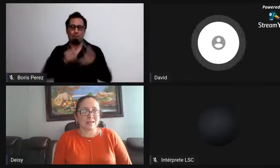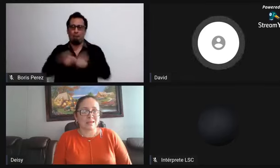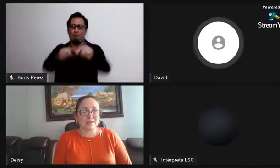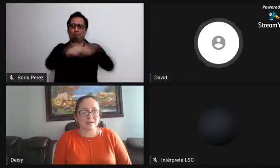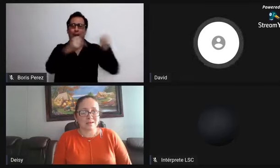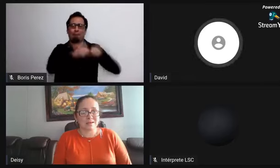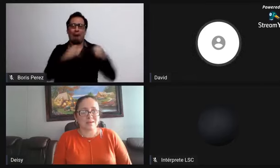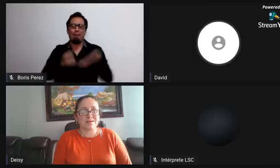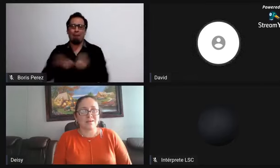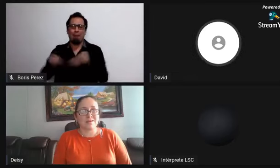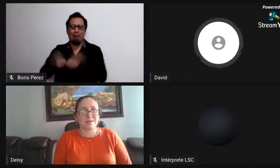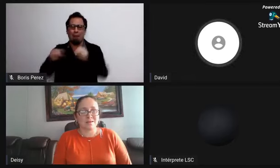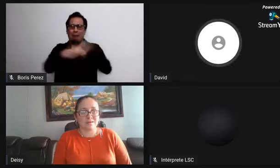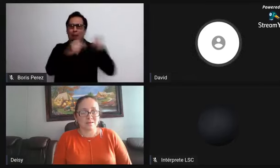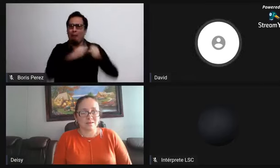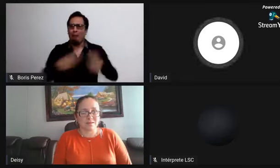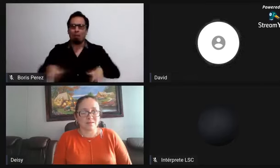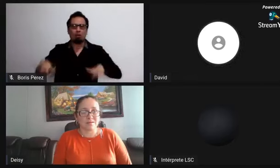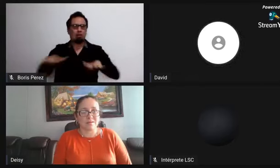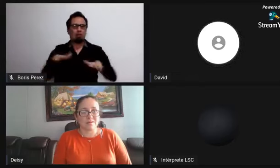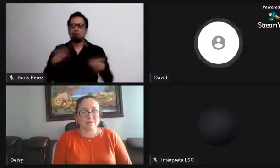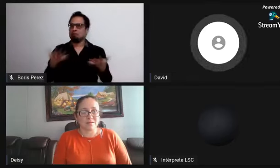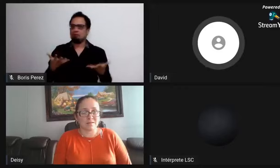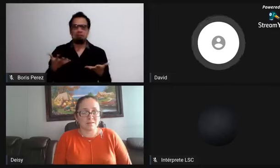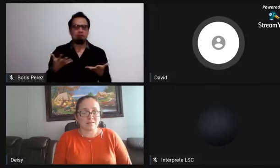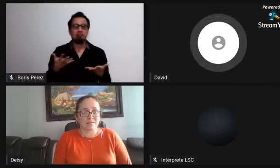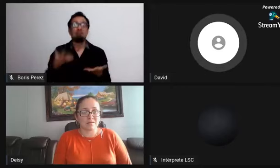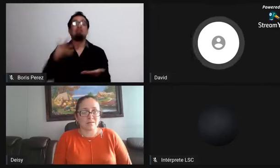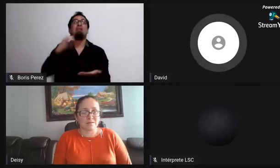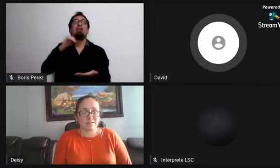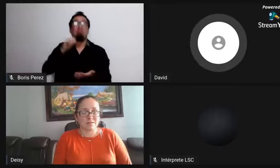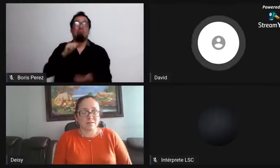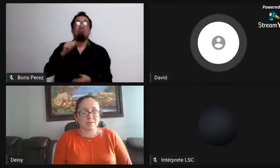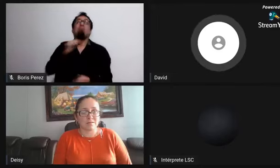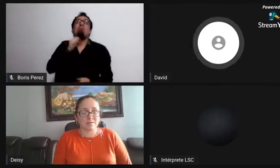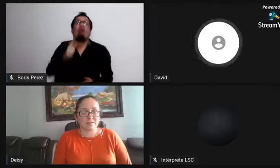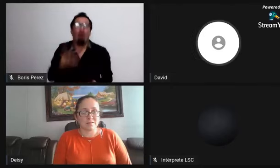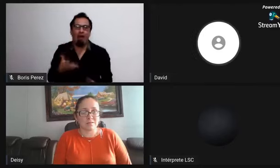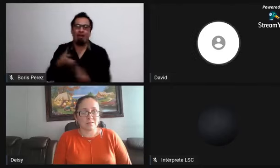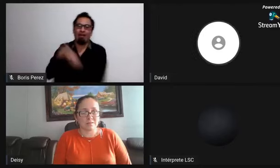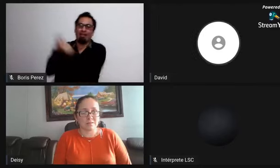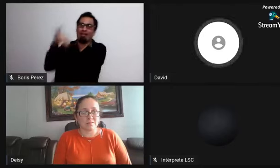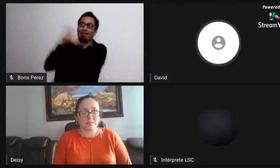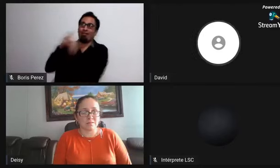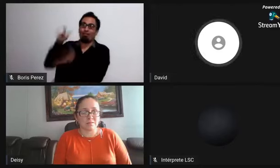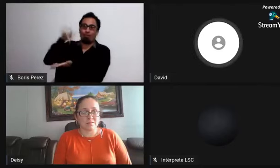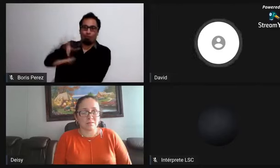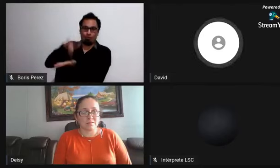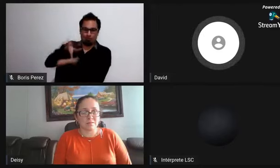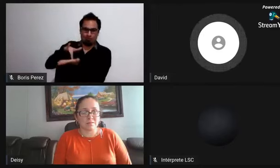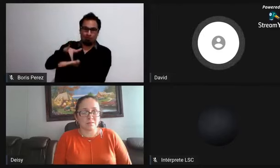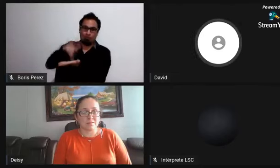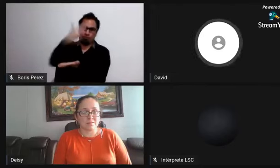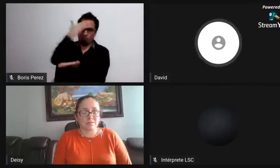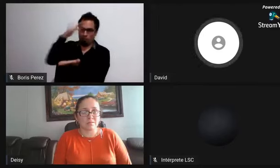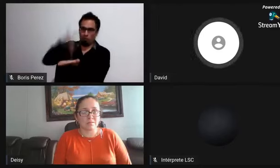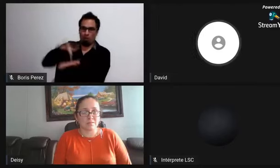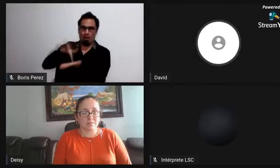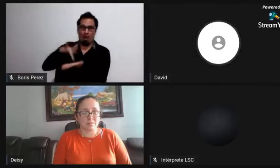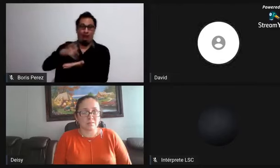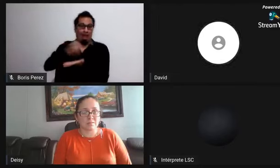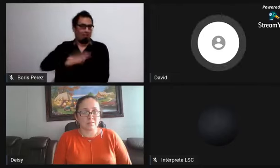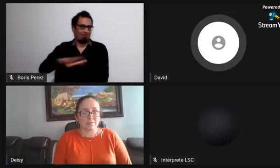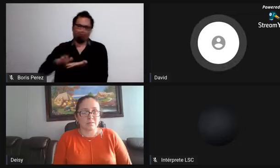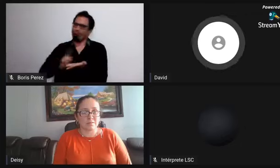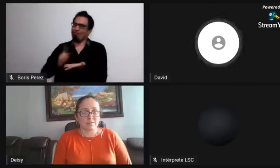eso se dañaron algunas estructuras de gobierno. Empezaron a dañarse muchas cosas que se habían logrado hasta ese